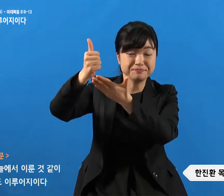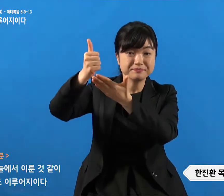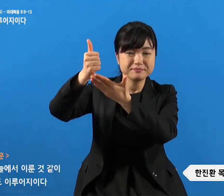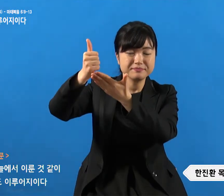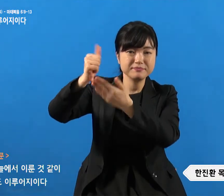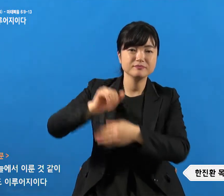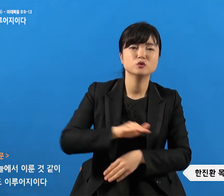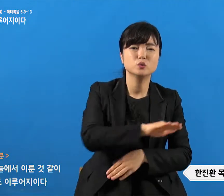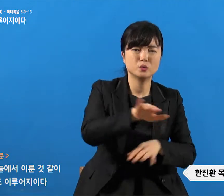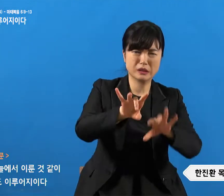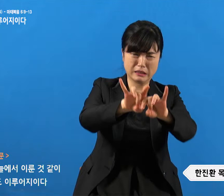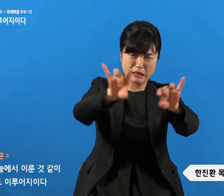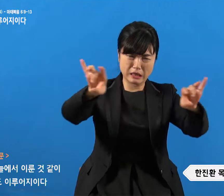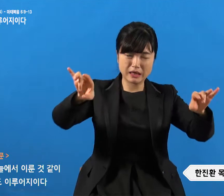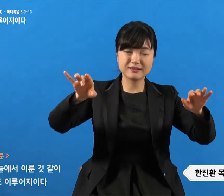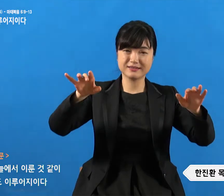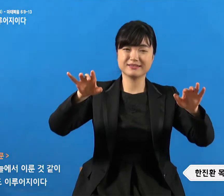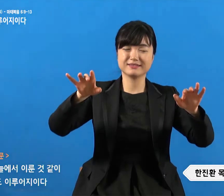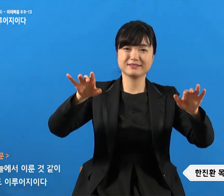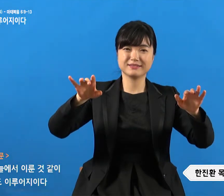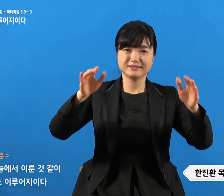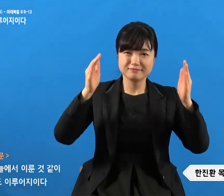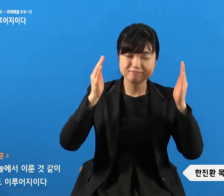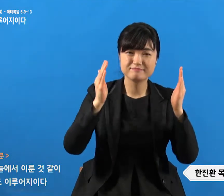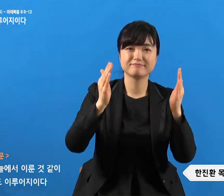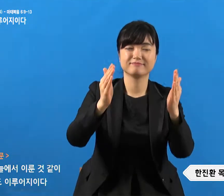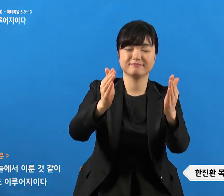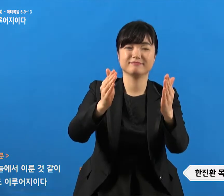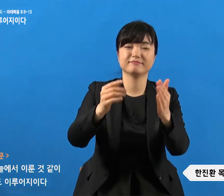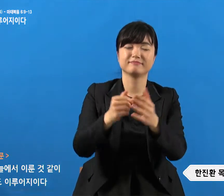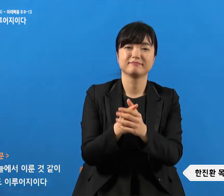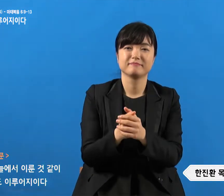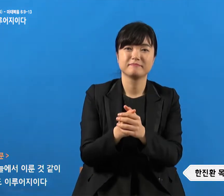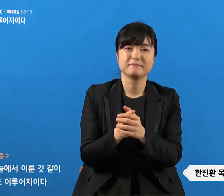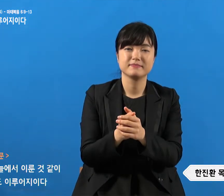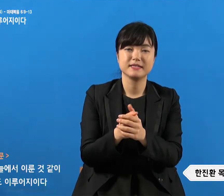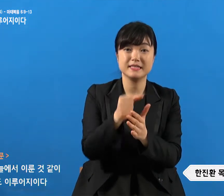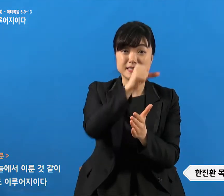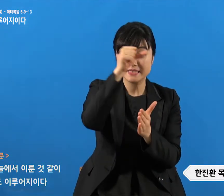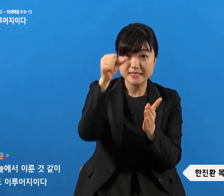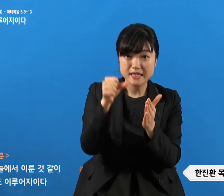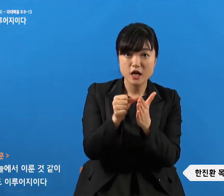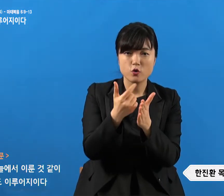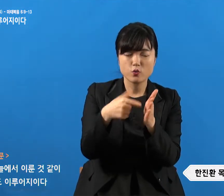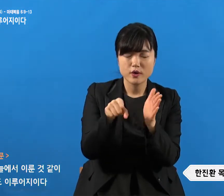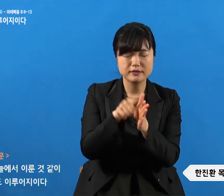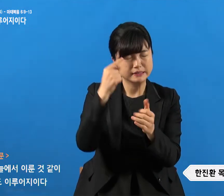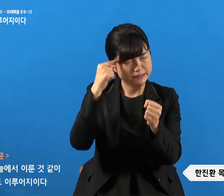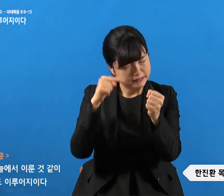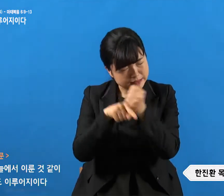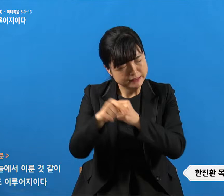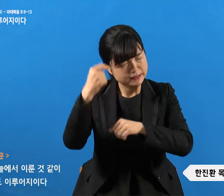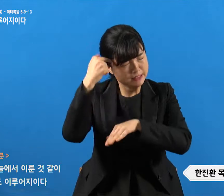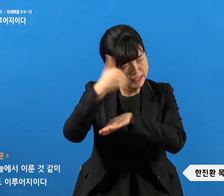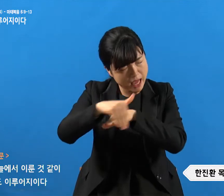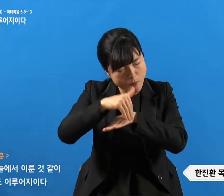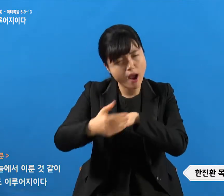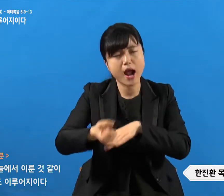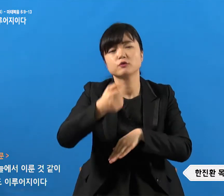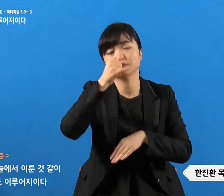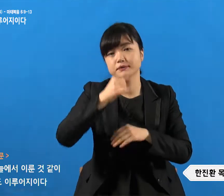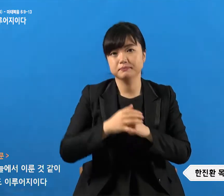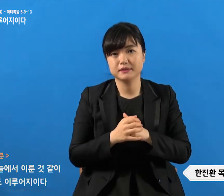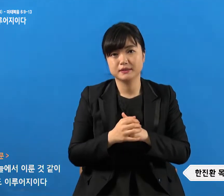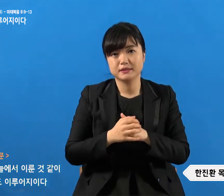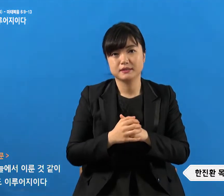하나님은 우리 각자를 향해서 우리 각자의 인생을 위해서 뜻과 계획을 가지고